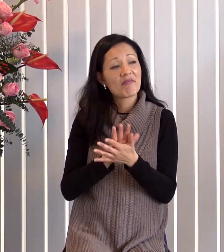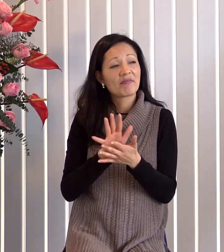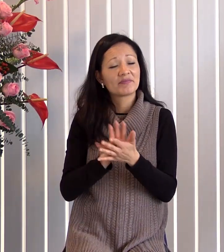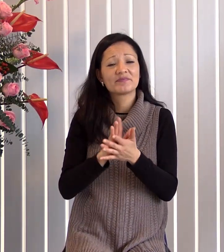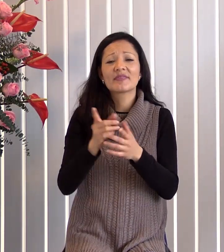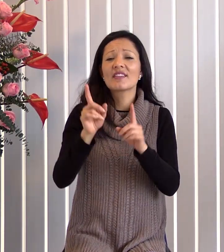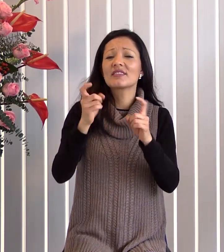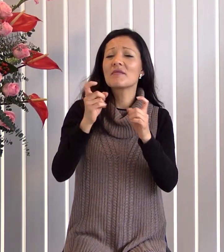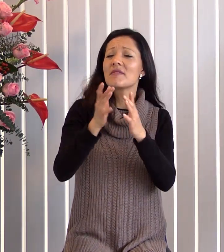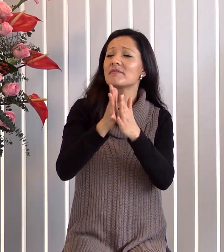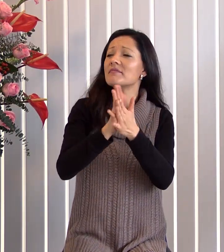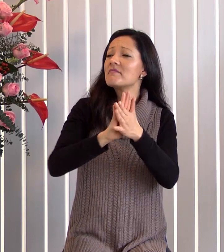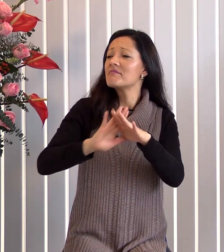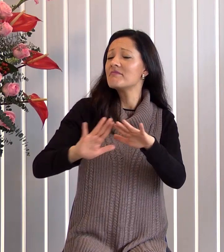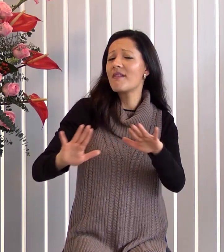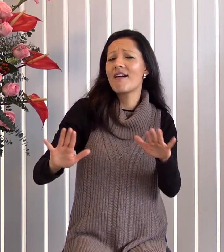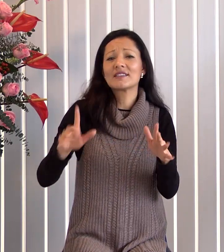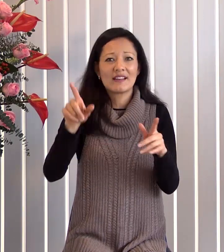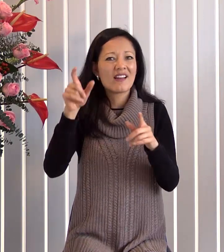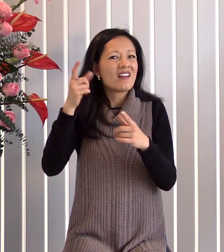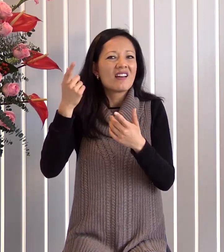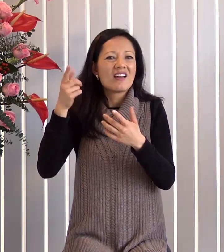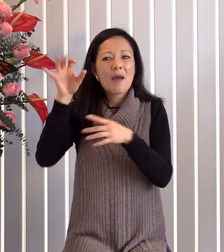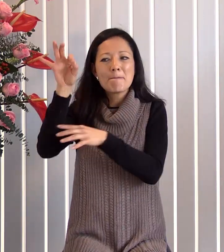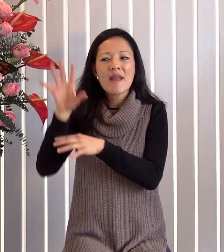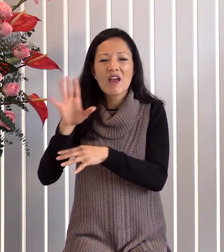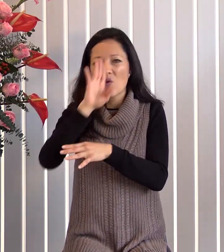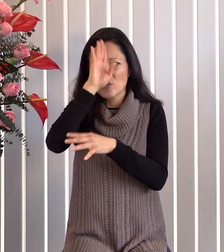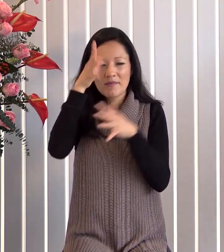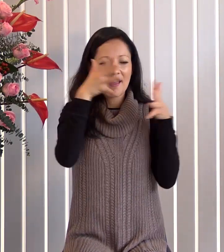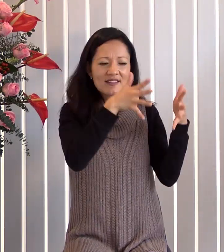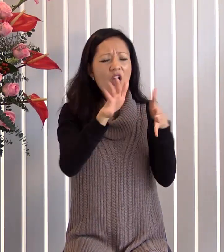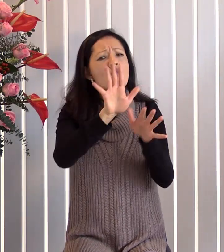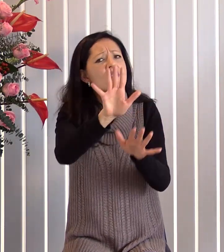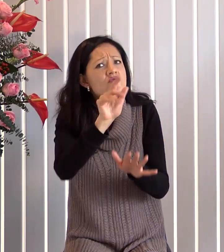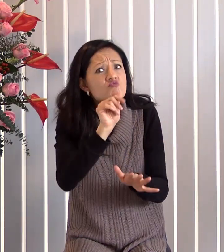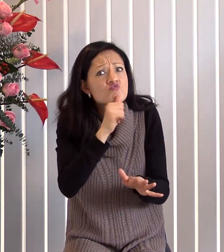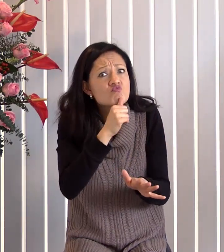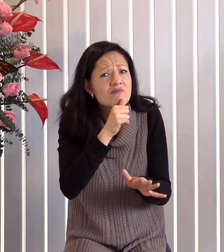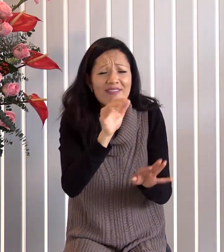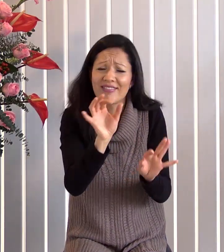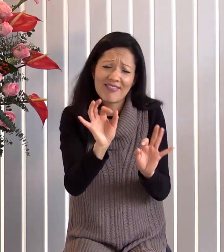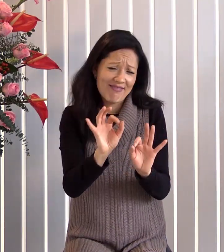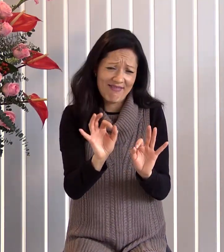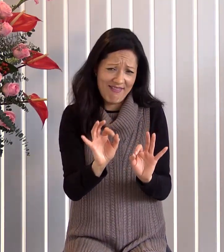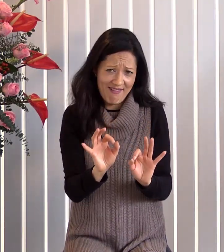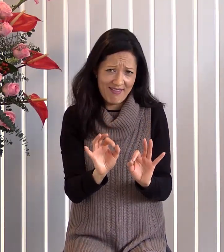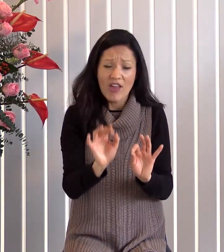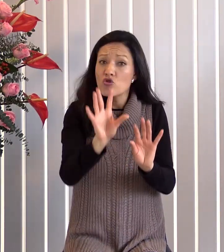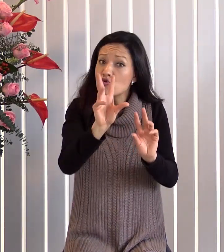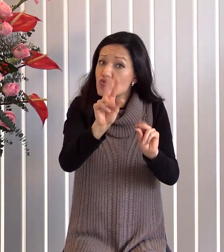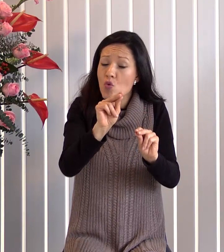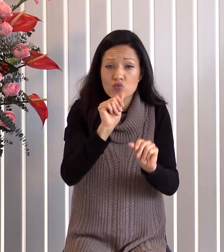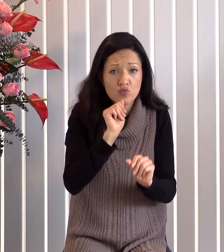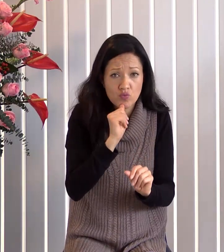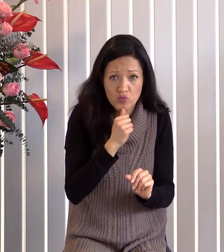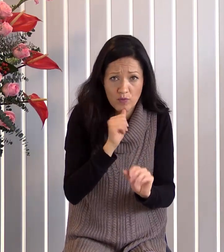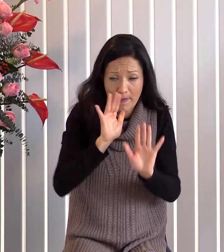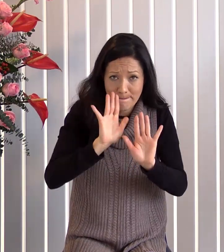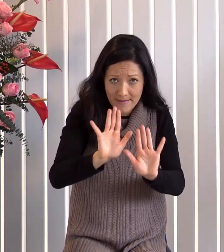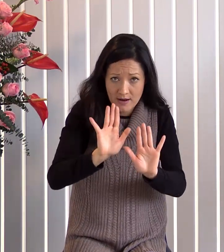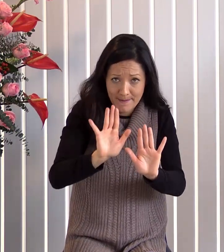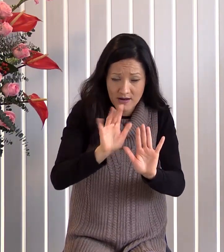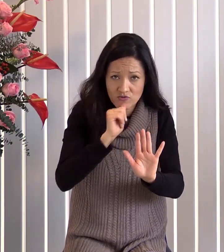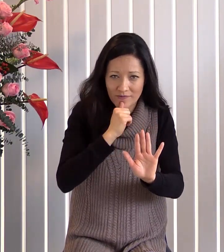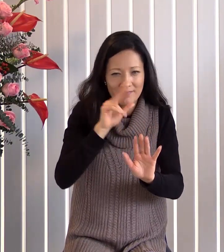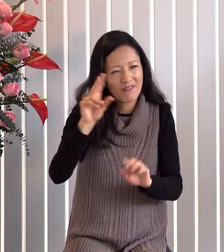Porque ellos enseñan que no. Usted no va a sufrir. Ellos son pares de sufrir, pero no lo